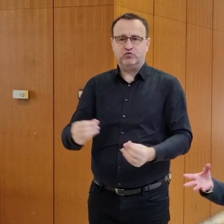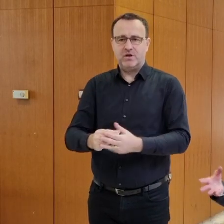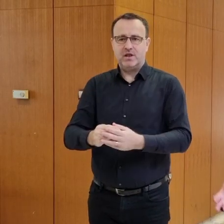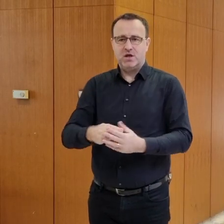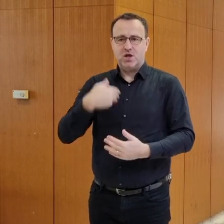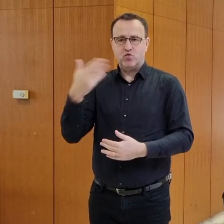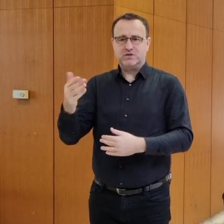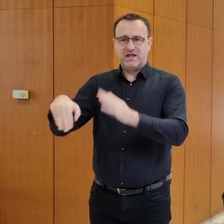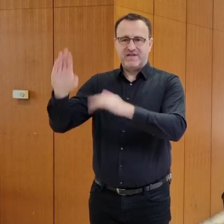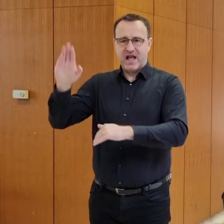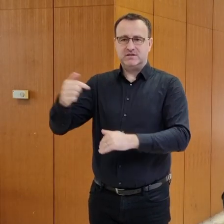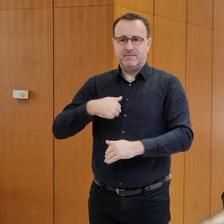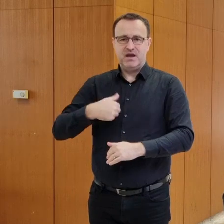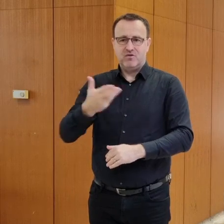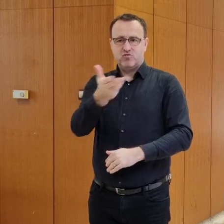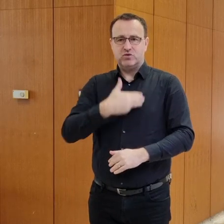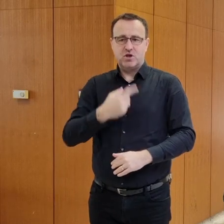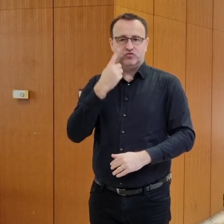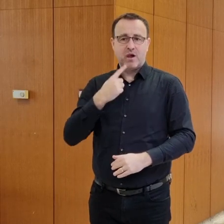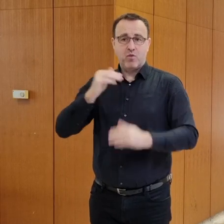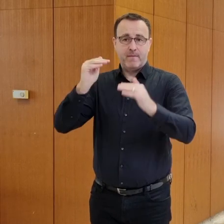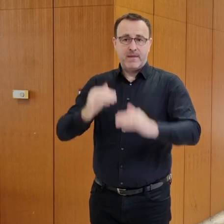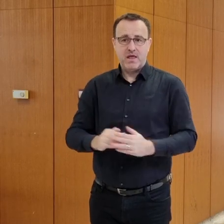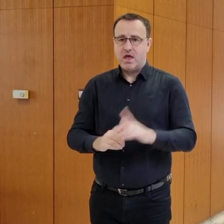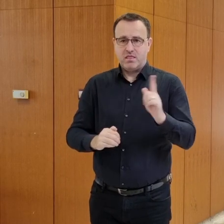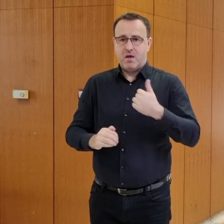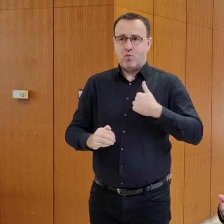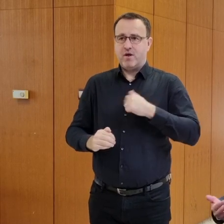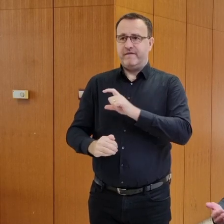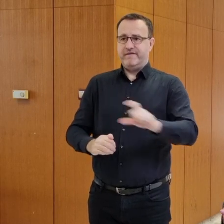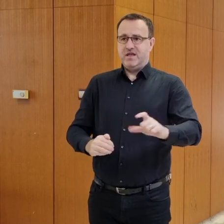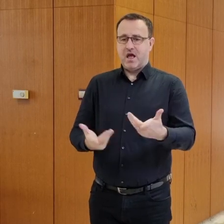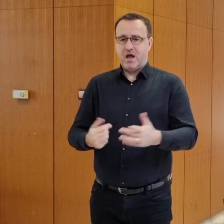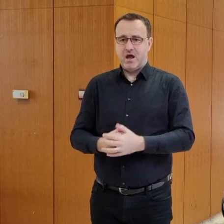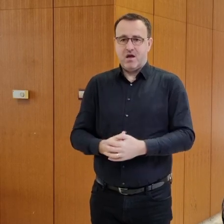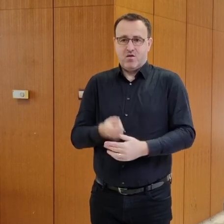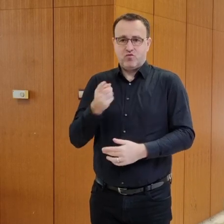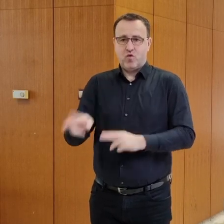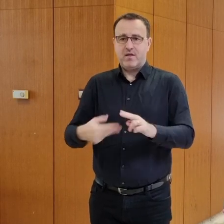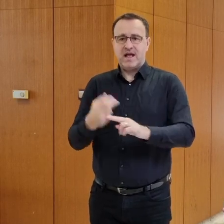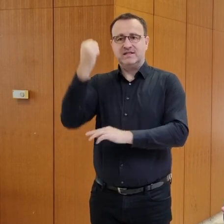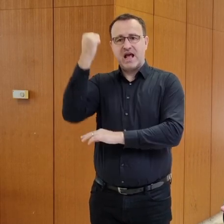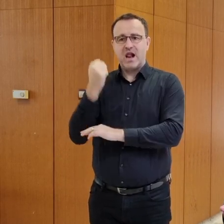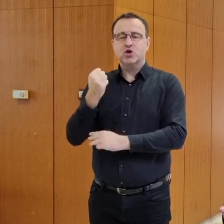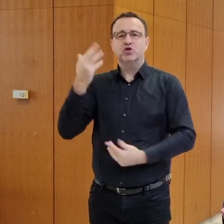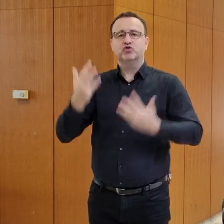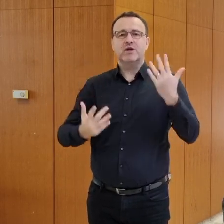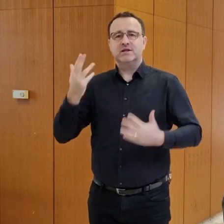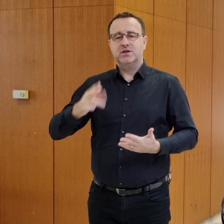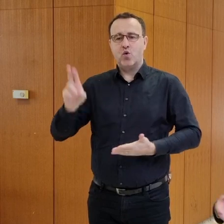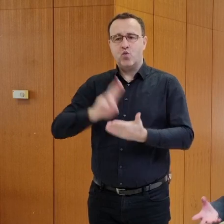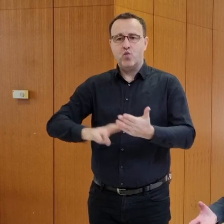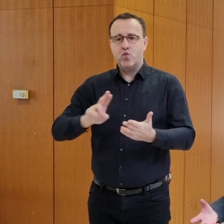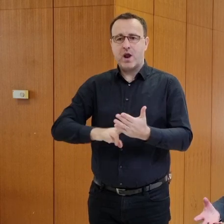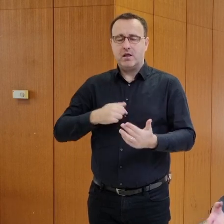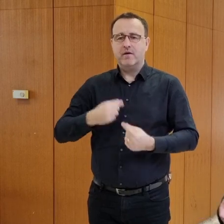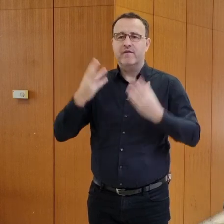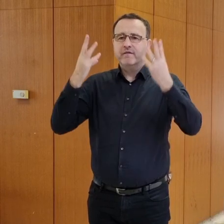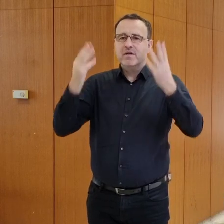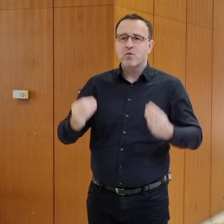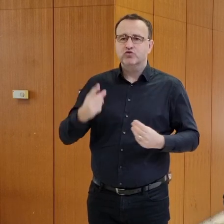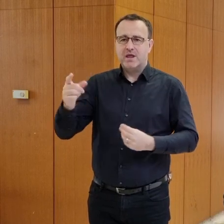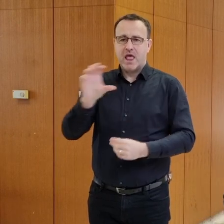sme dostali žiaľ Bohu menej, ale toto nie je vina Slovenskej republiky, toto naozaj v podstate na základe štatistických úradov prebehol prepočet